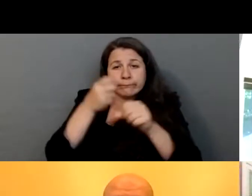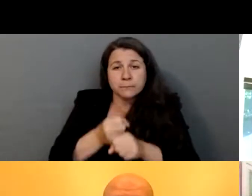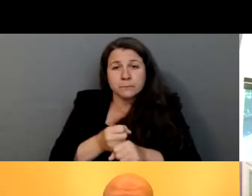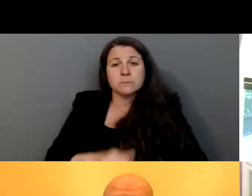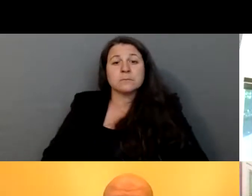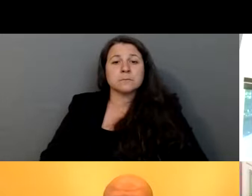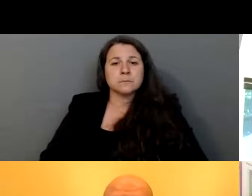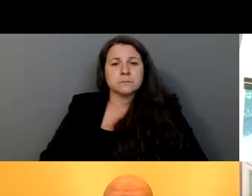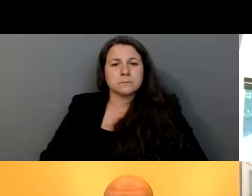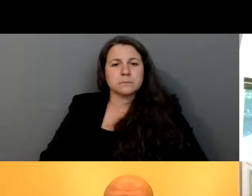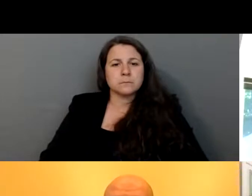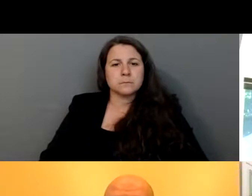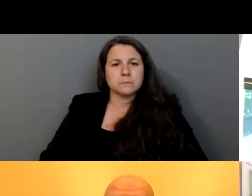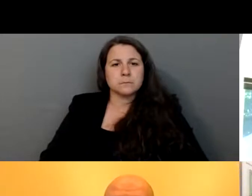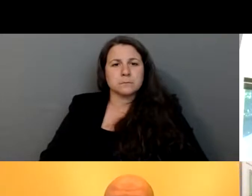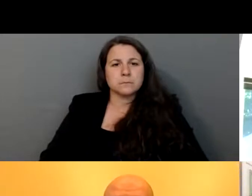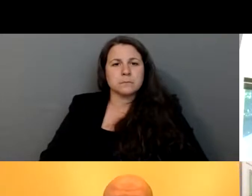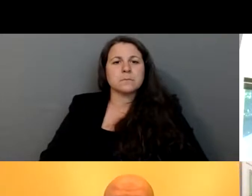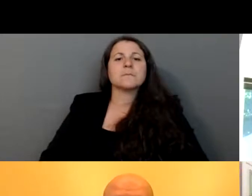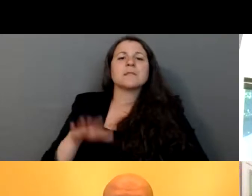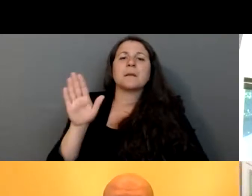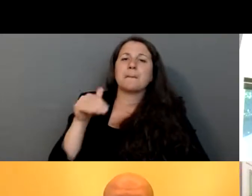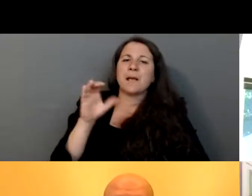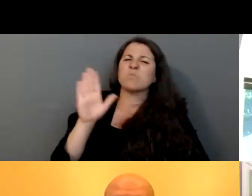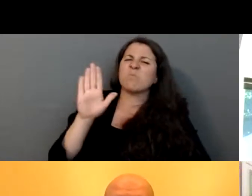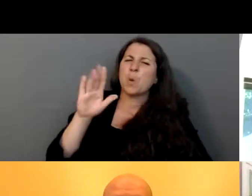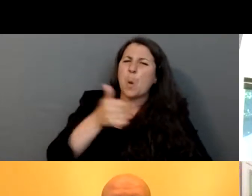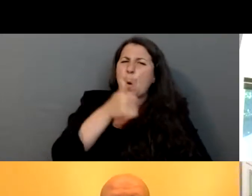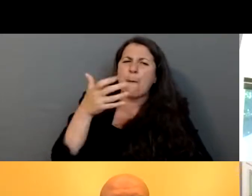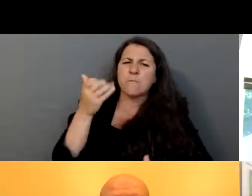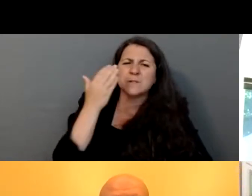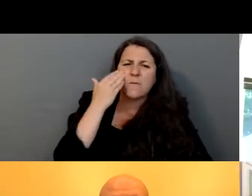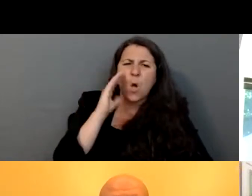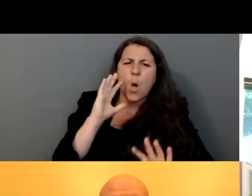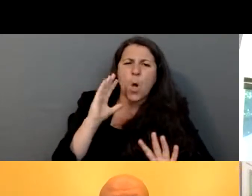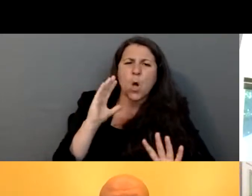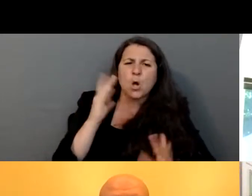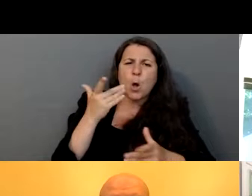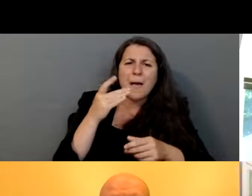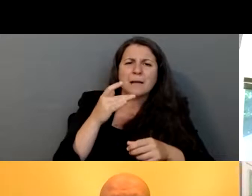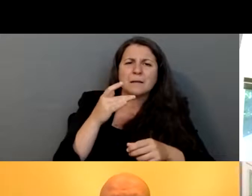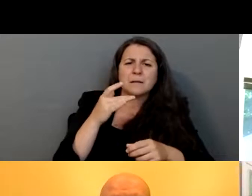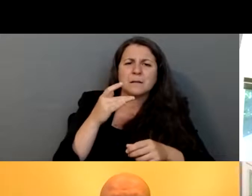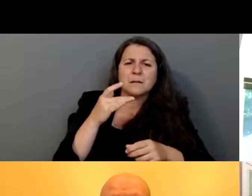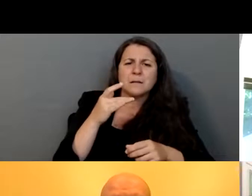questions. Oui, puis il y a une autre chose que je voulais savoir, comment est-ce qu'on procède pour le fameux tirage dont vous parlez?